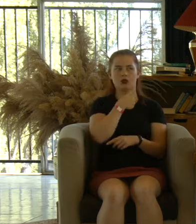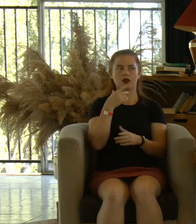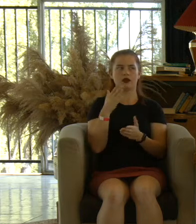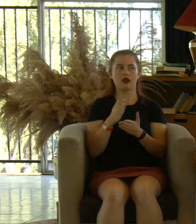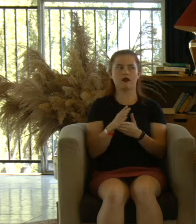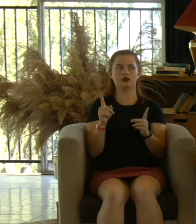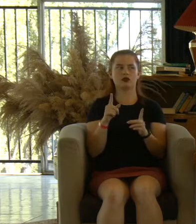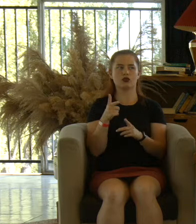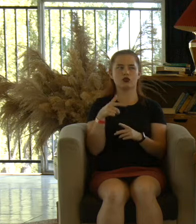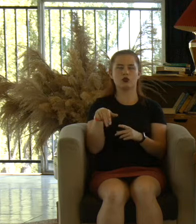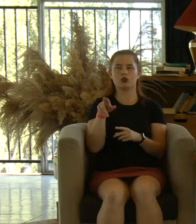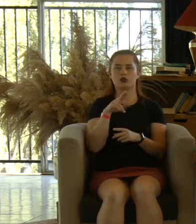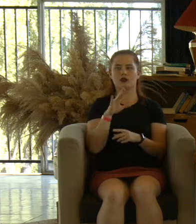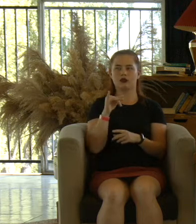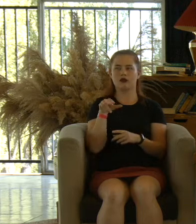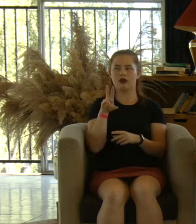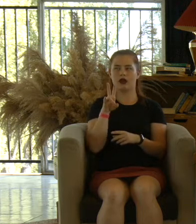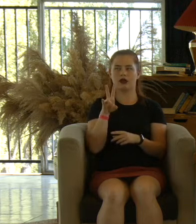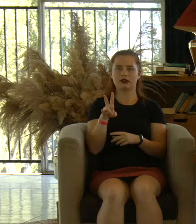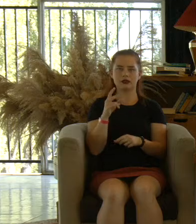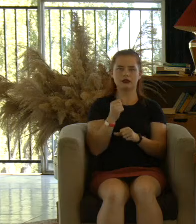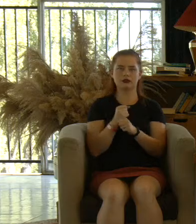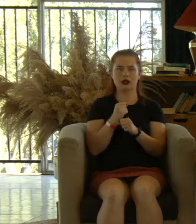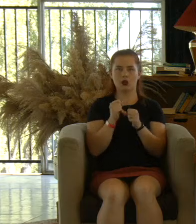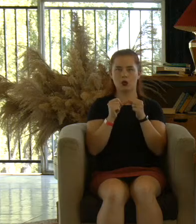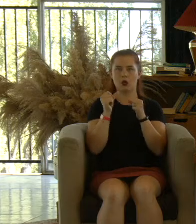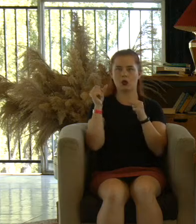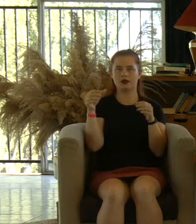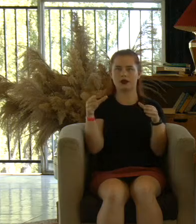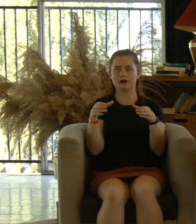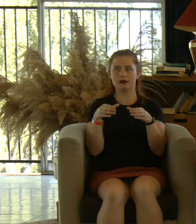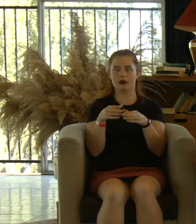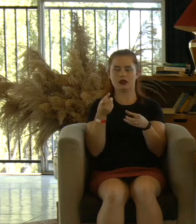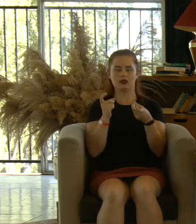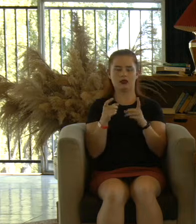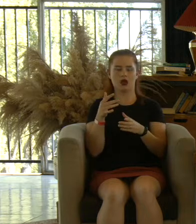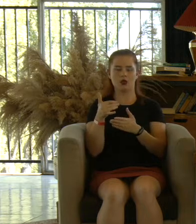же Гудвайн сейчас это выродил в отдельную компанию натуральные вина,